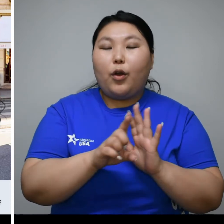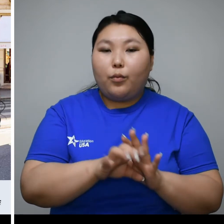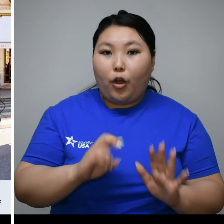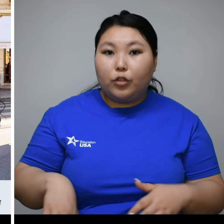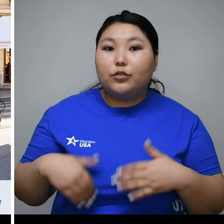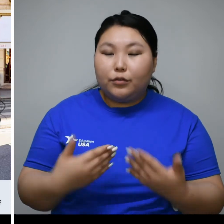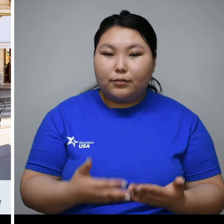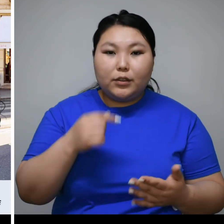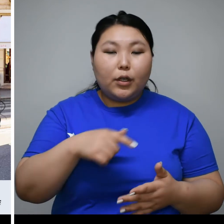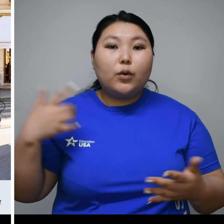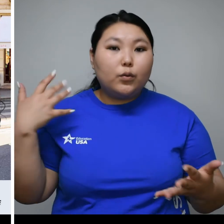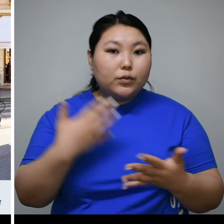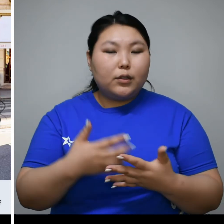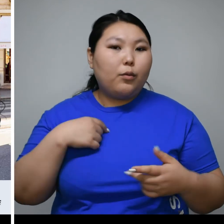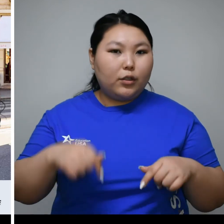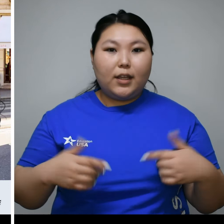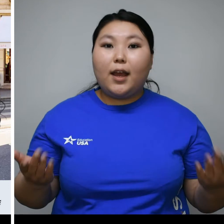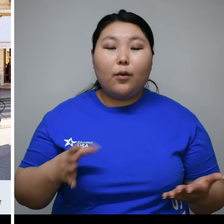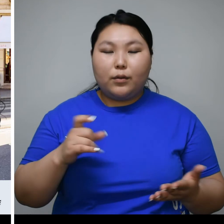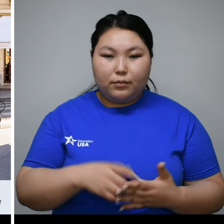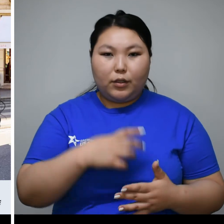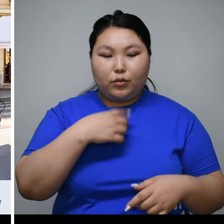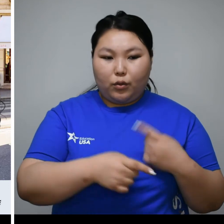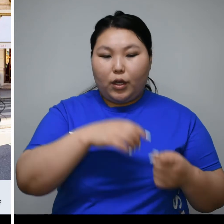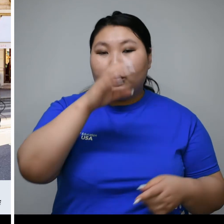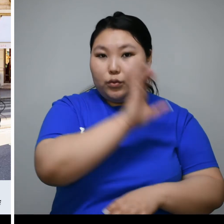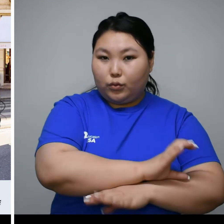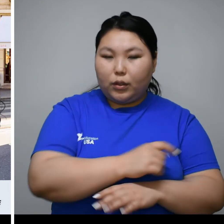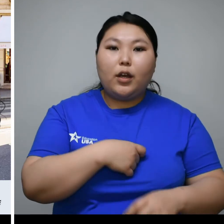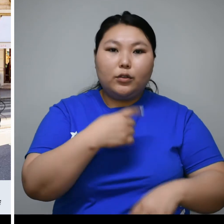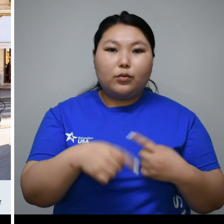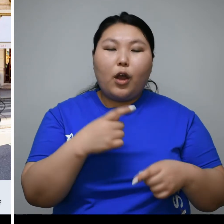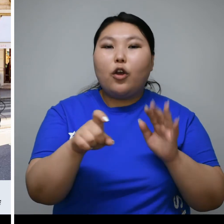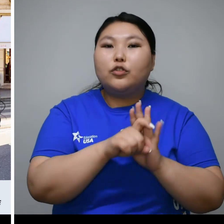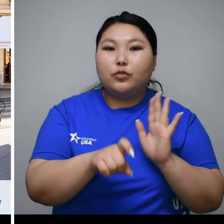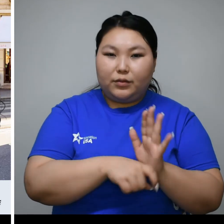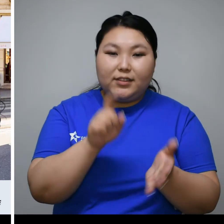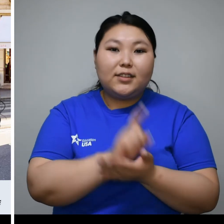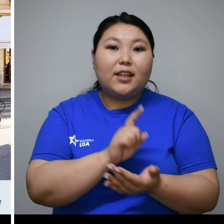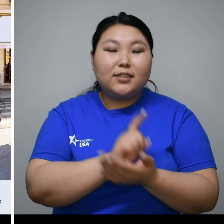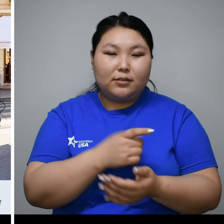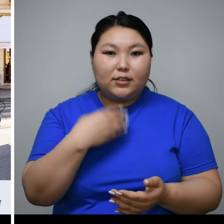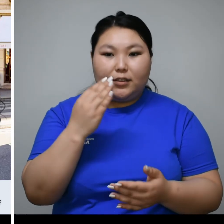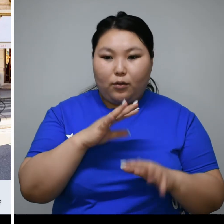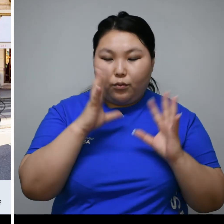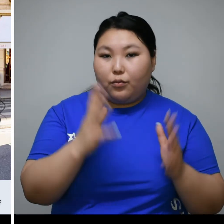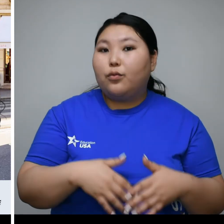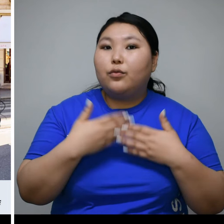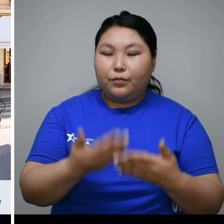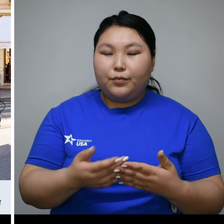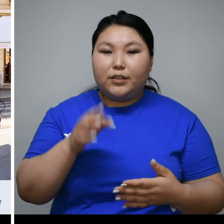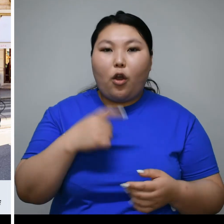боломжийг олгоно. За тэр хүртэл одоо би яах вэ гэхлээр тухайн сургууль болон тухайн хөтөлбөрт шаарддаг шалгалтуудыг